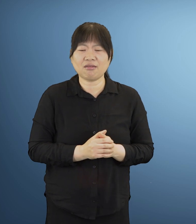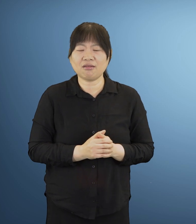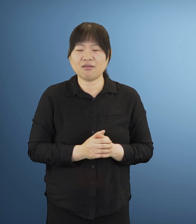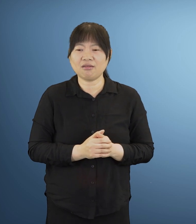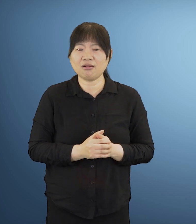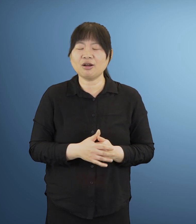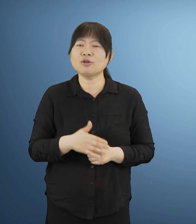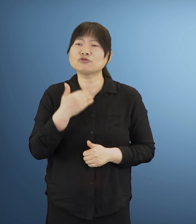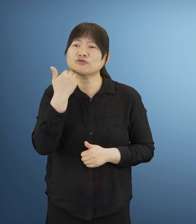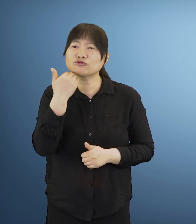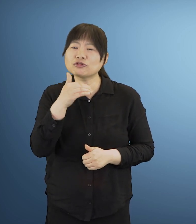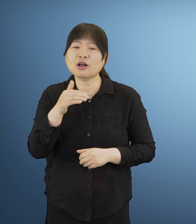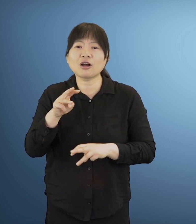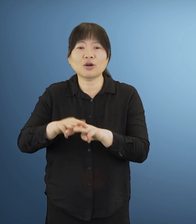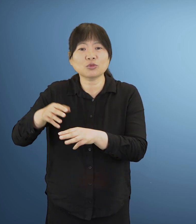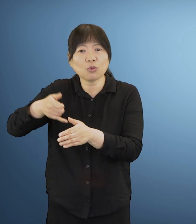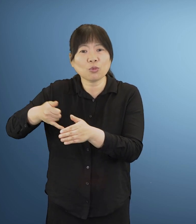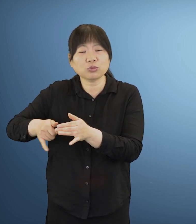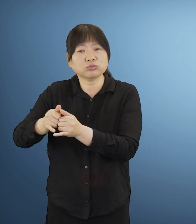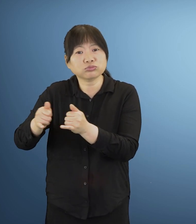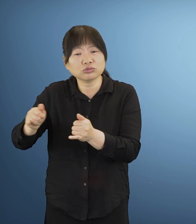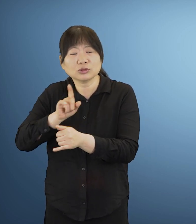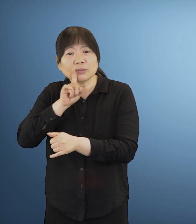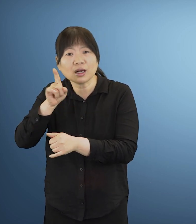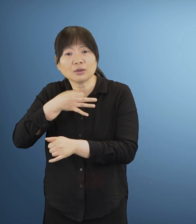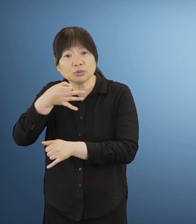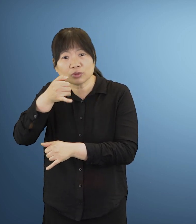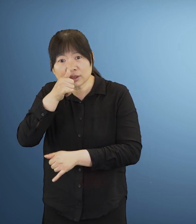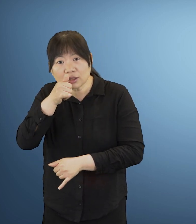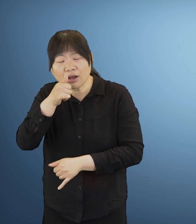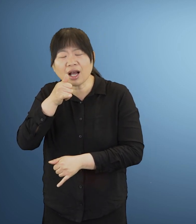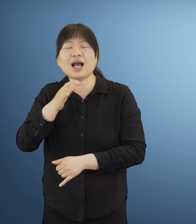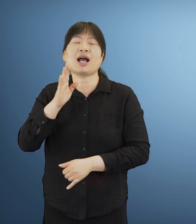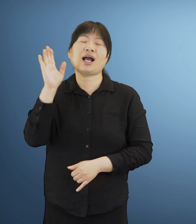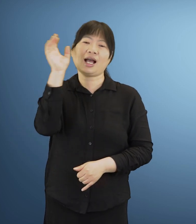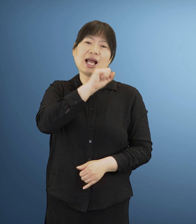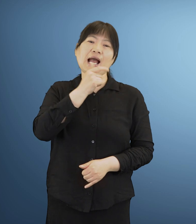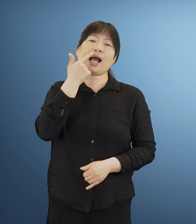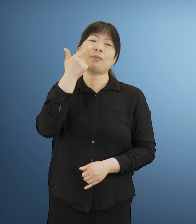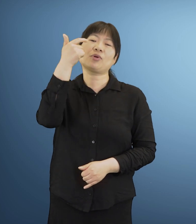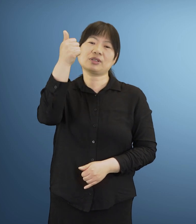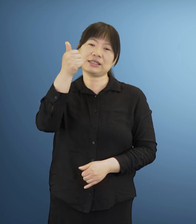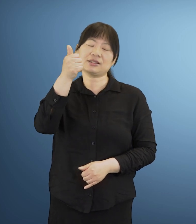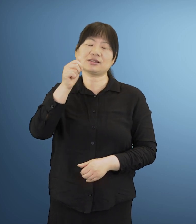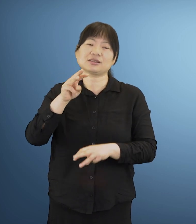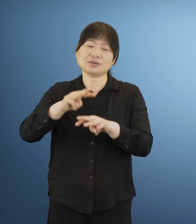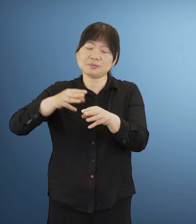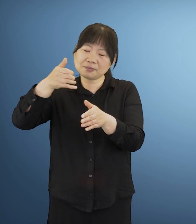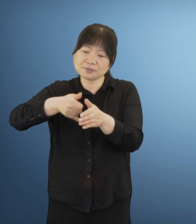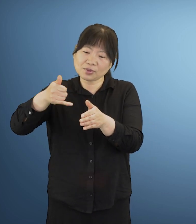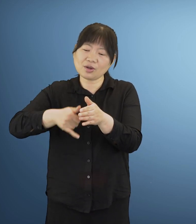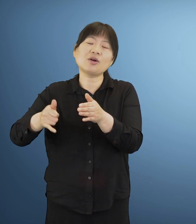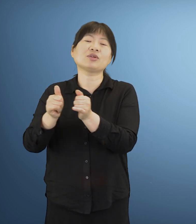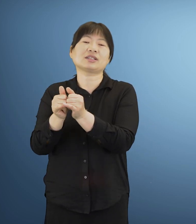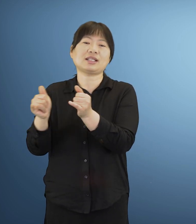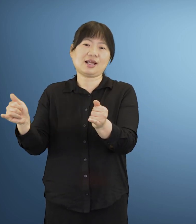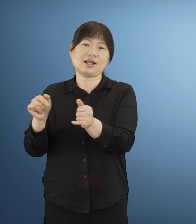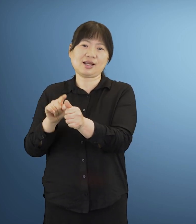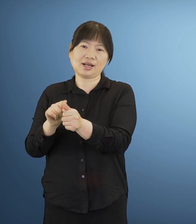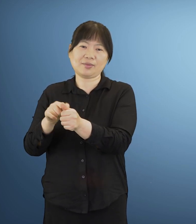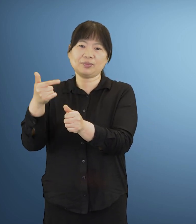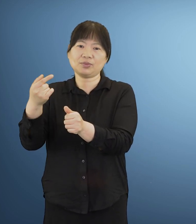누구는 농부라, 누구는 농부라? 아버지는 농부라, 아버지는